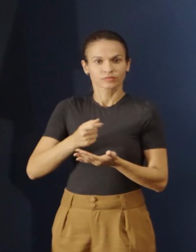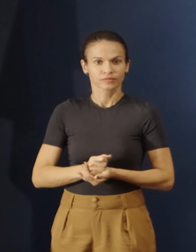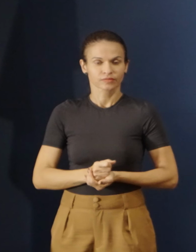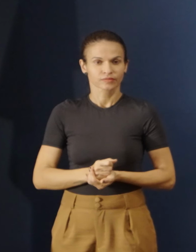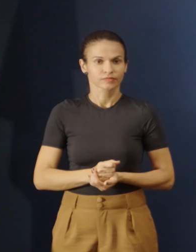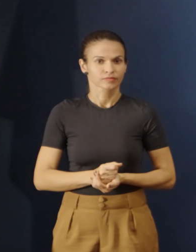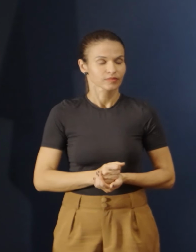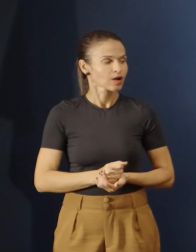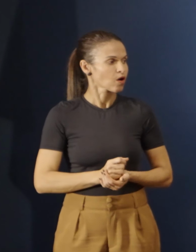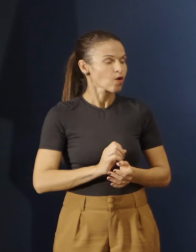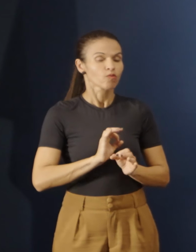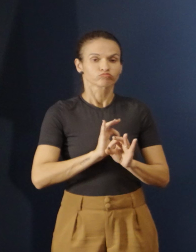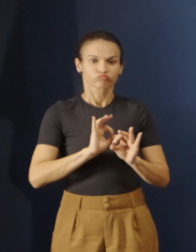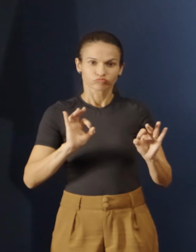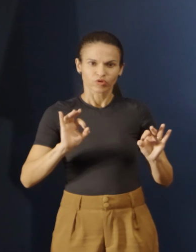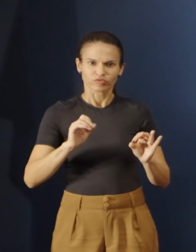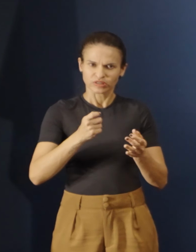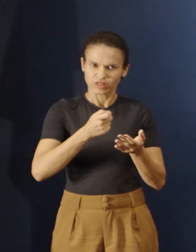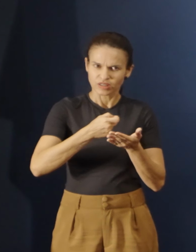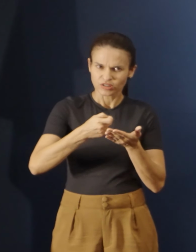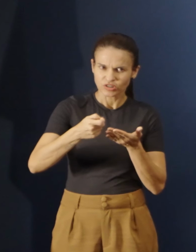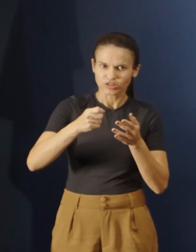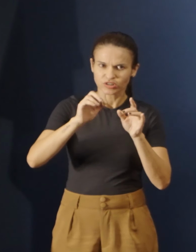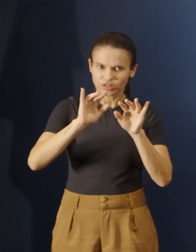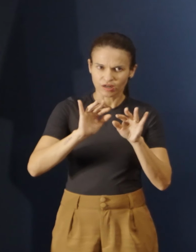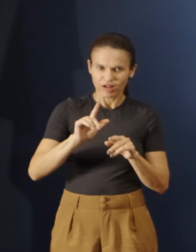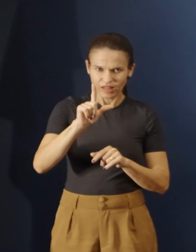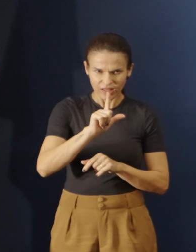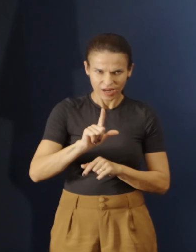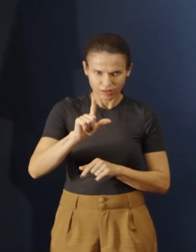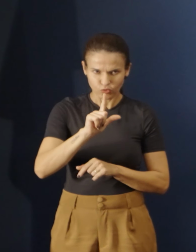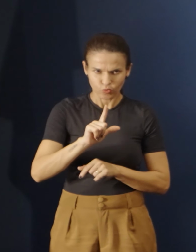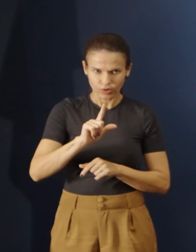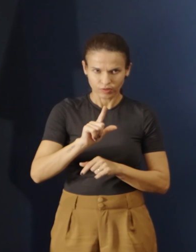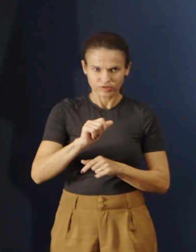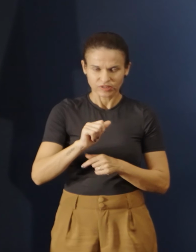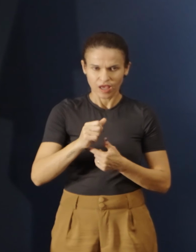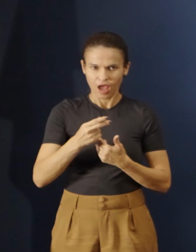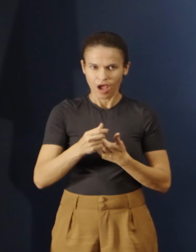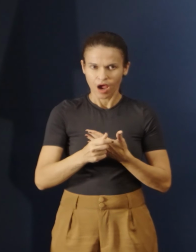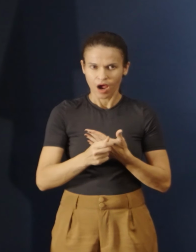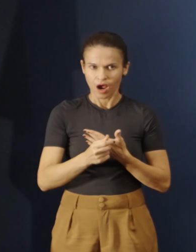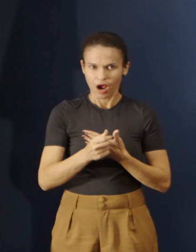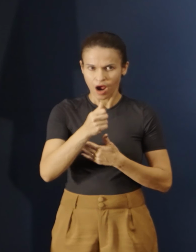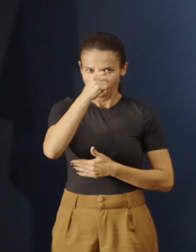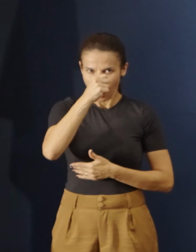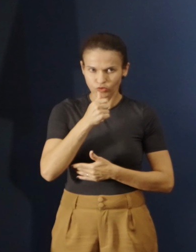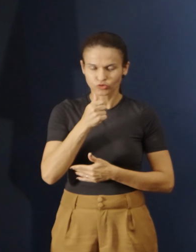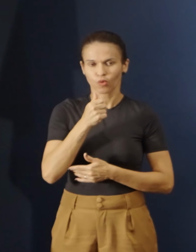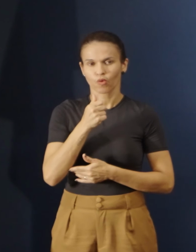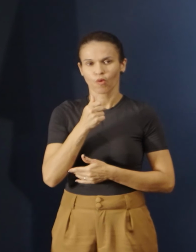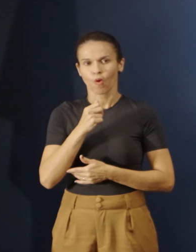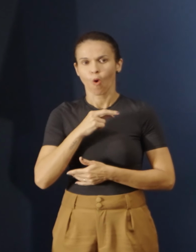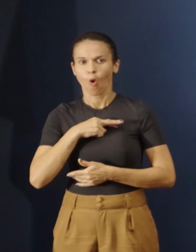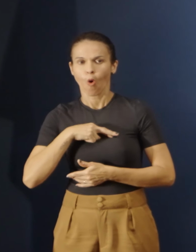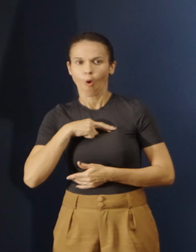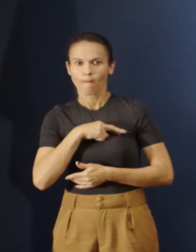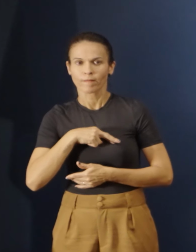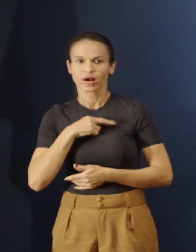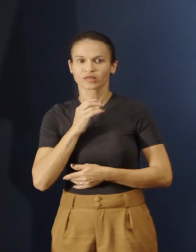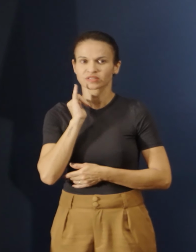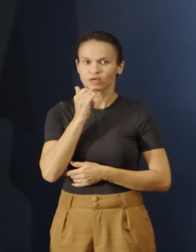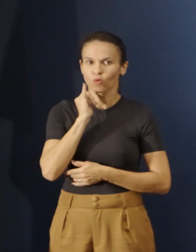o seguinte, você escreve literatura, você é autor de literatura, de textos literários, romance, conto, poesia. Sim.